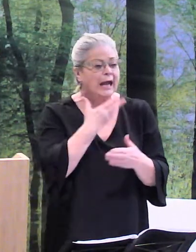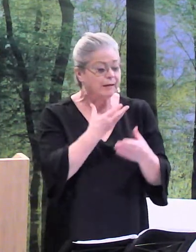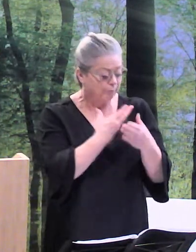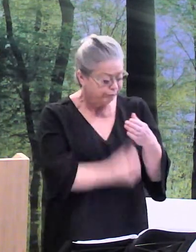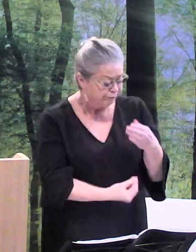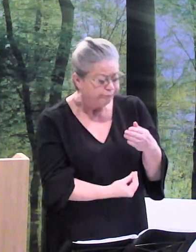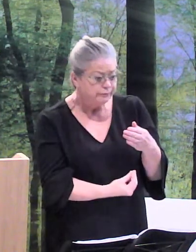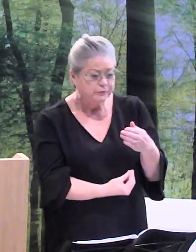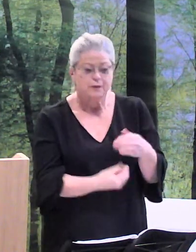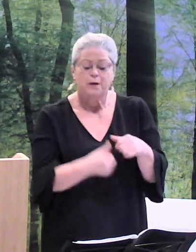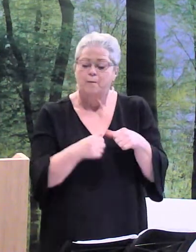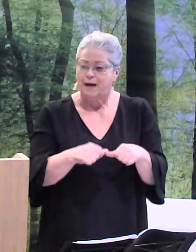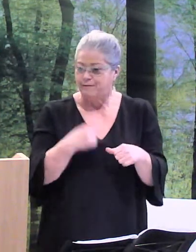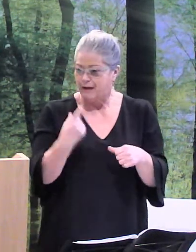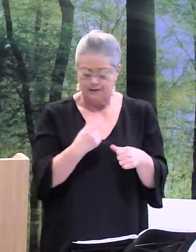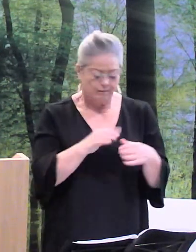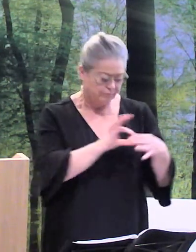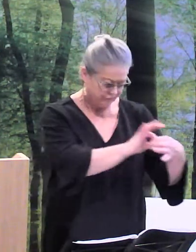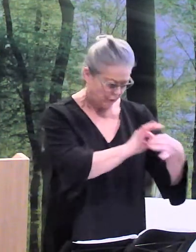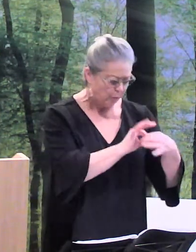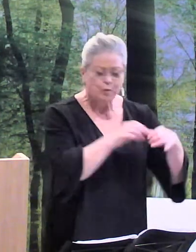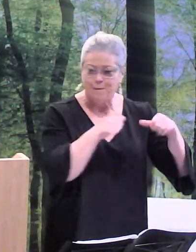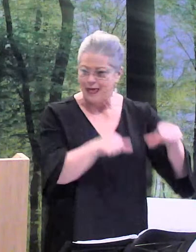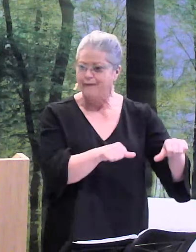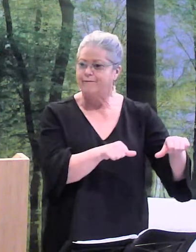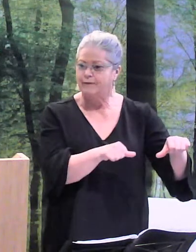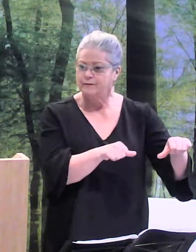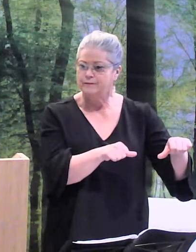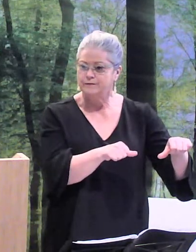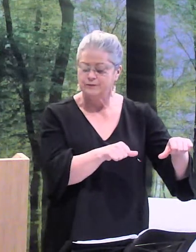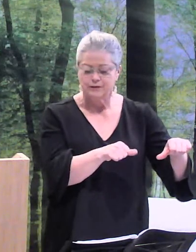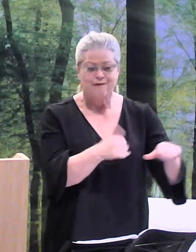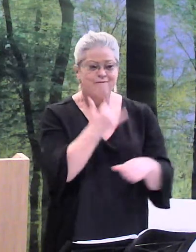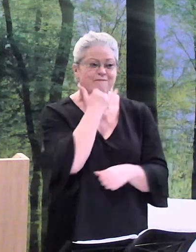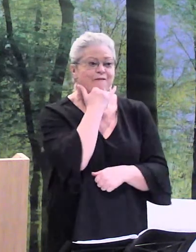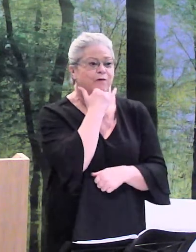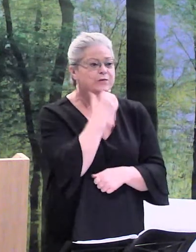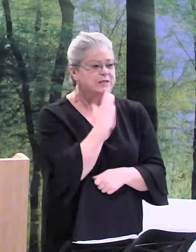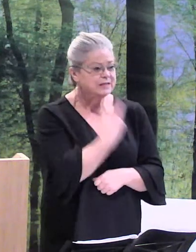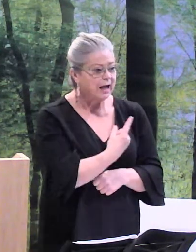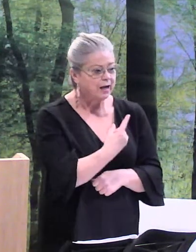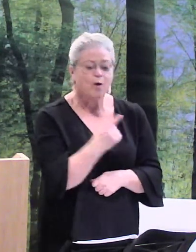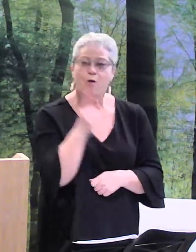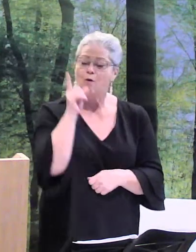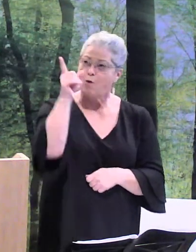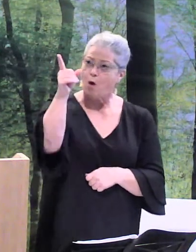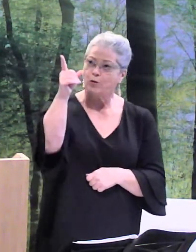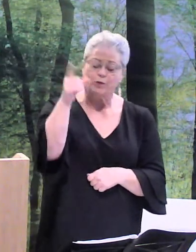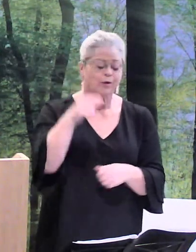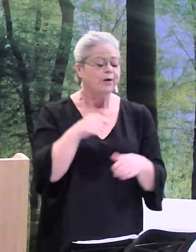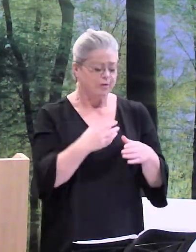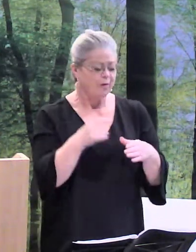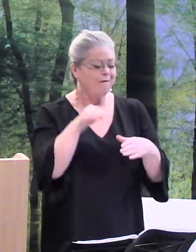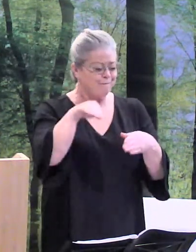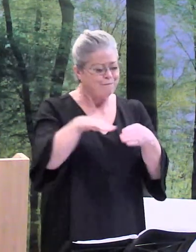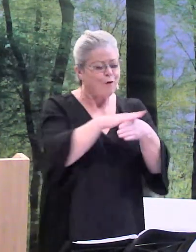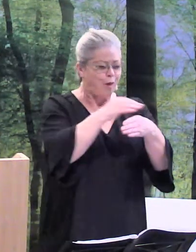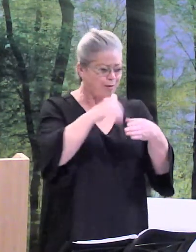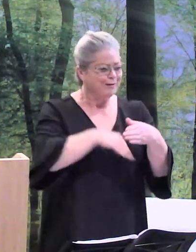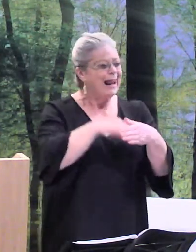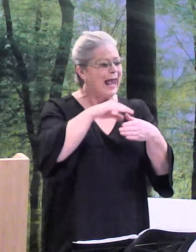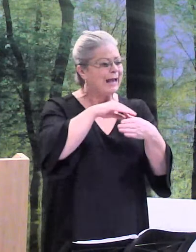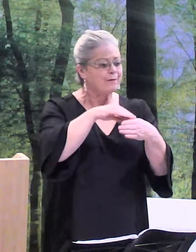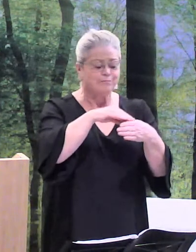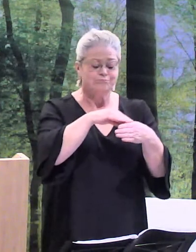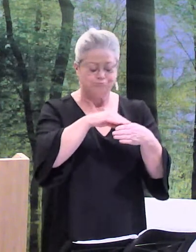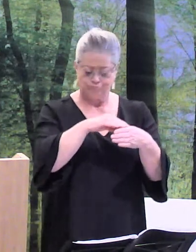blijft, blijf je aldoor met elkaar verbonden. Het is fout te zeggen, God vult die leegte. Hij